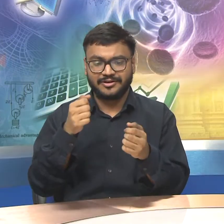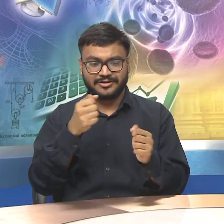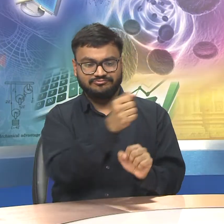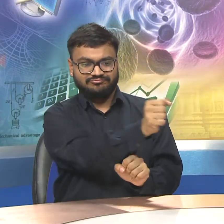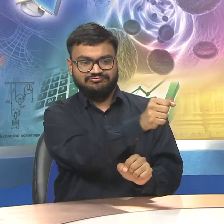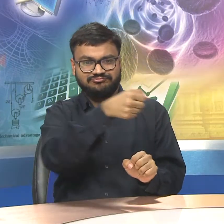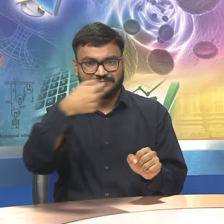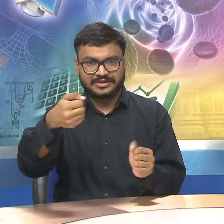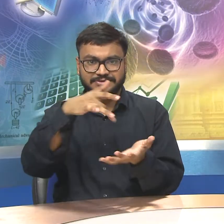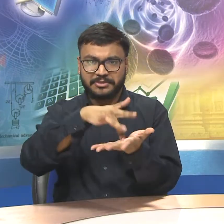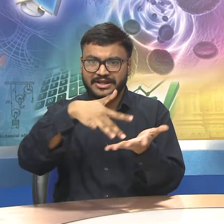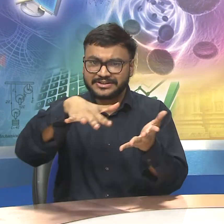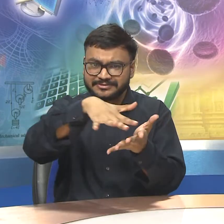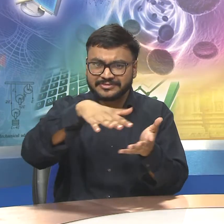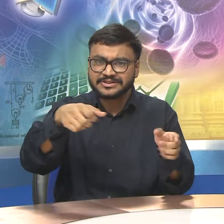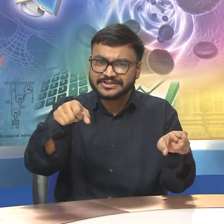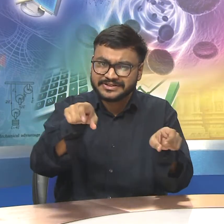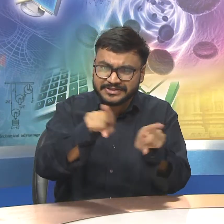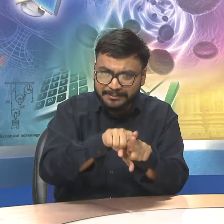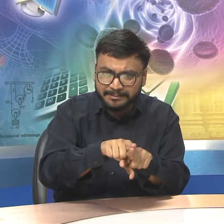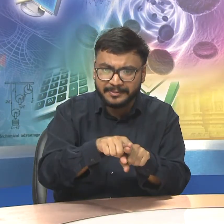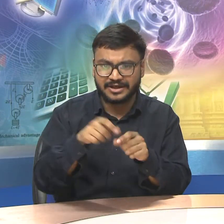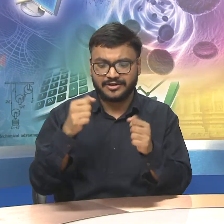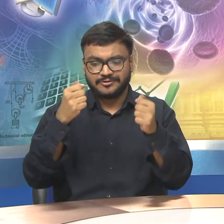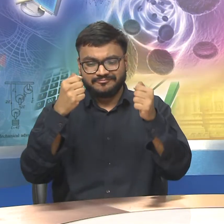and also place of articulation is same,